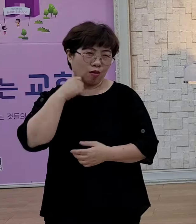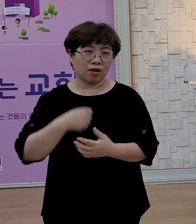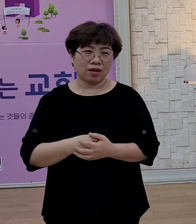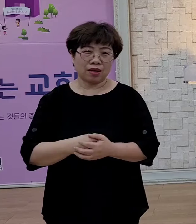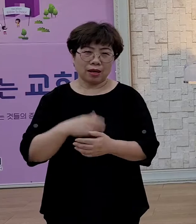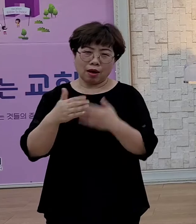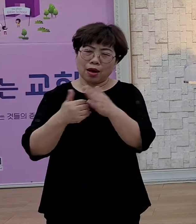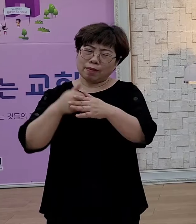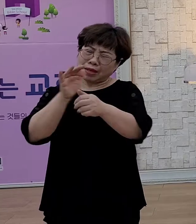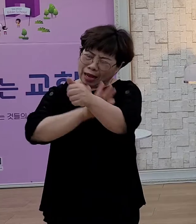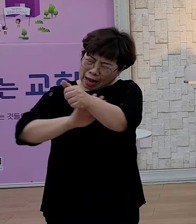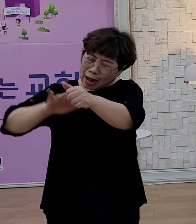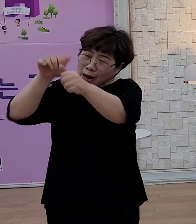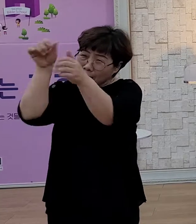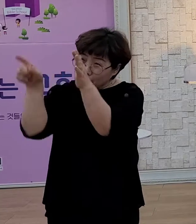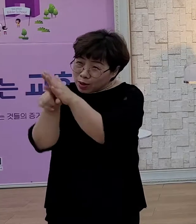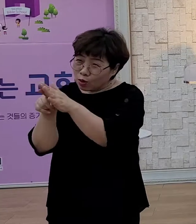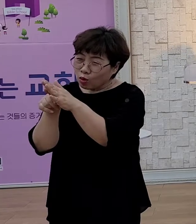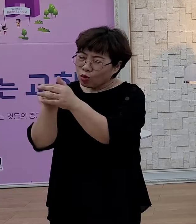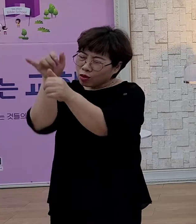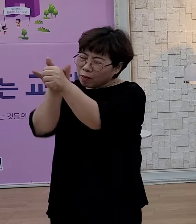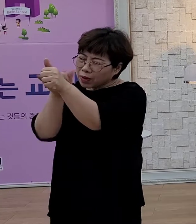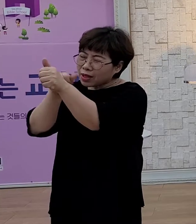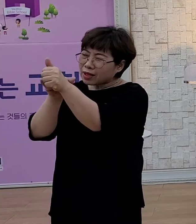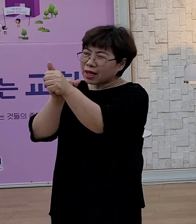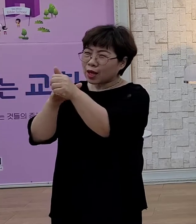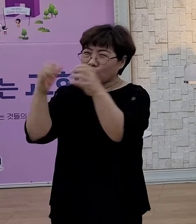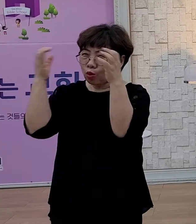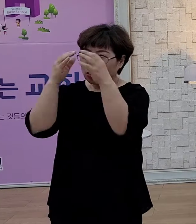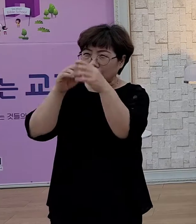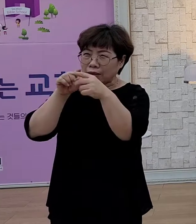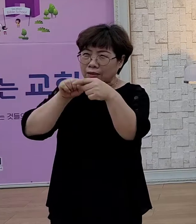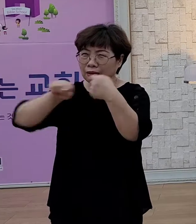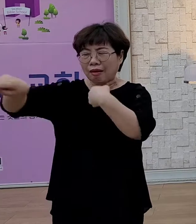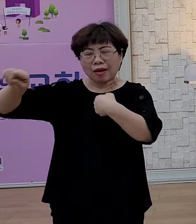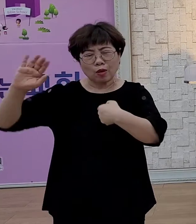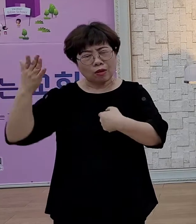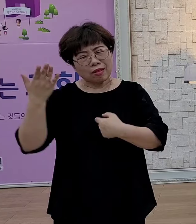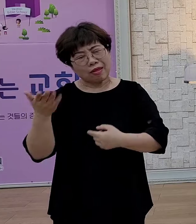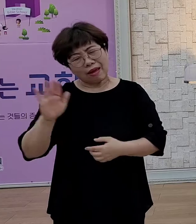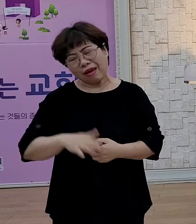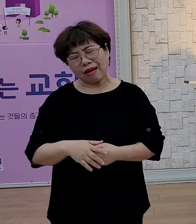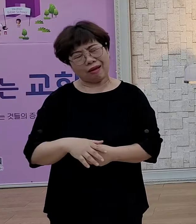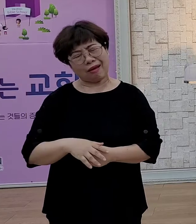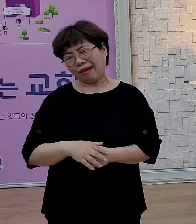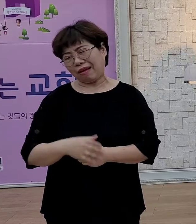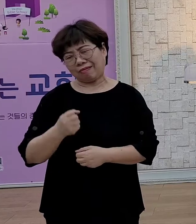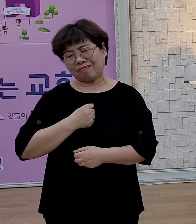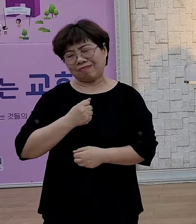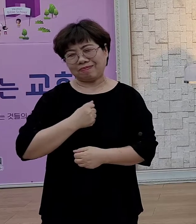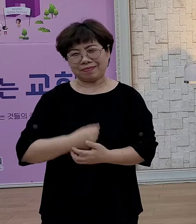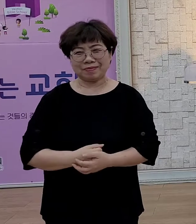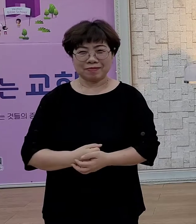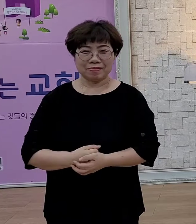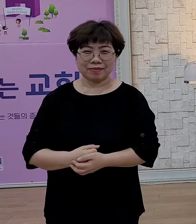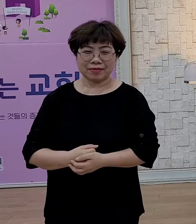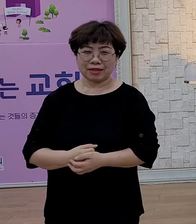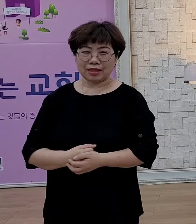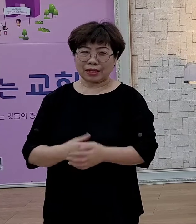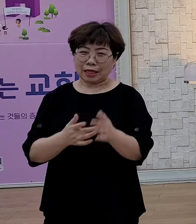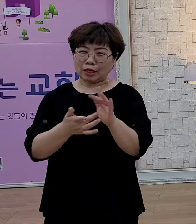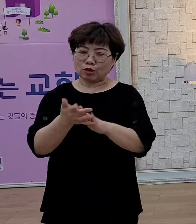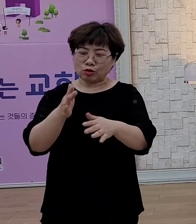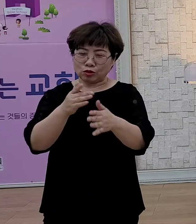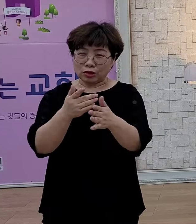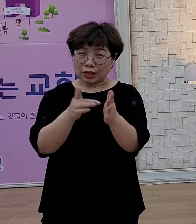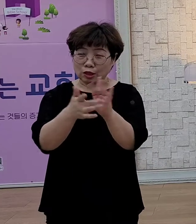이렇게 잘 섬기면 고난이 좀 비껴가야 이게 예수 믿을 맛도 있는데 참 그렇지 않더라는 거예요.